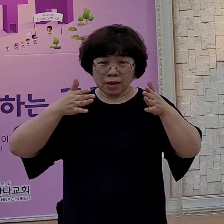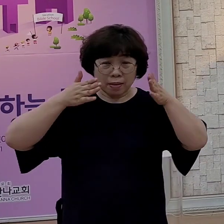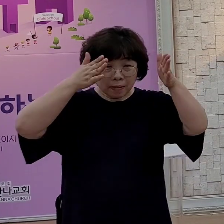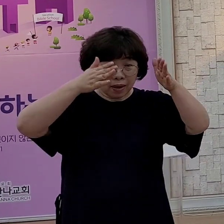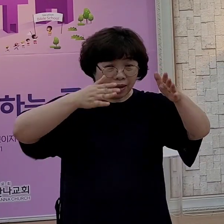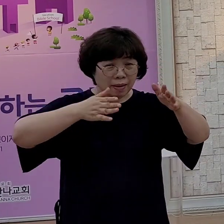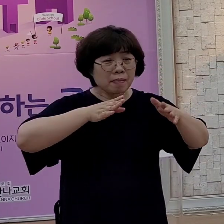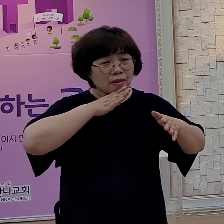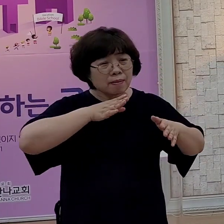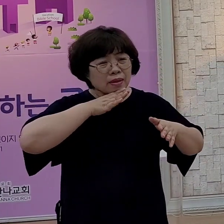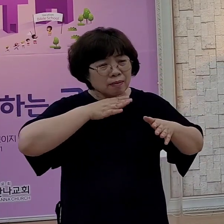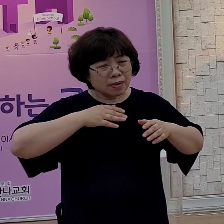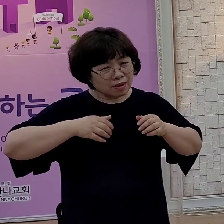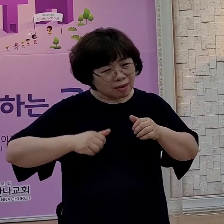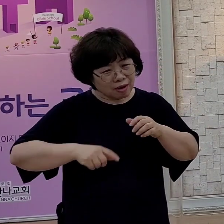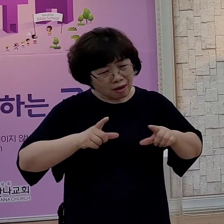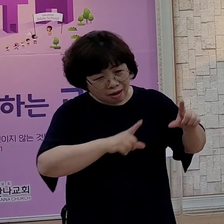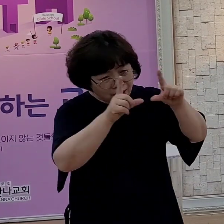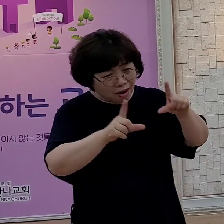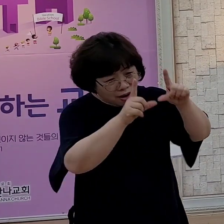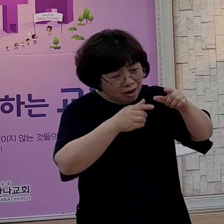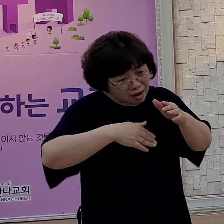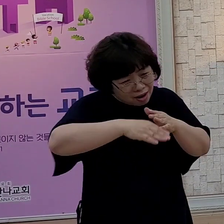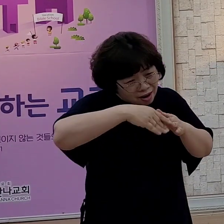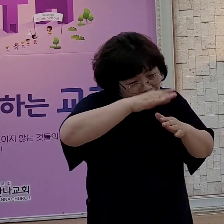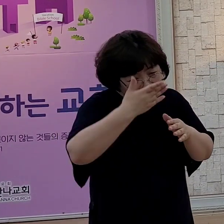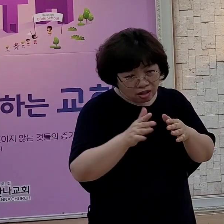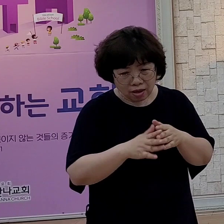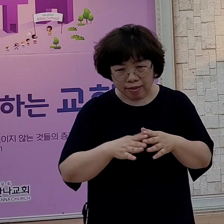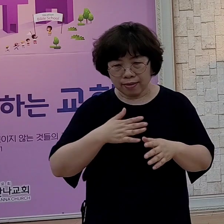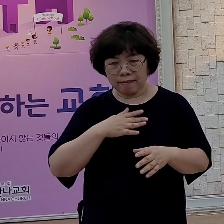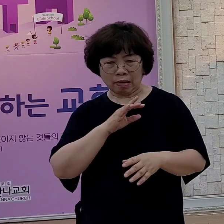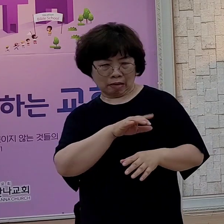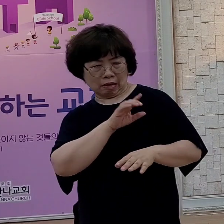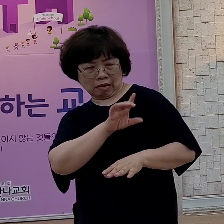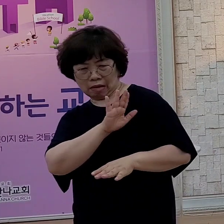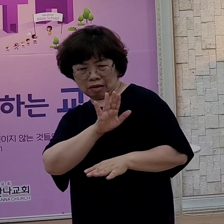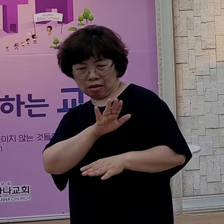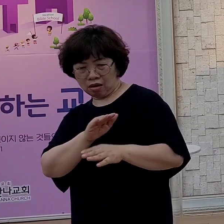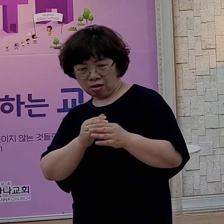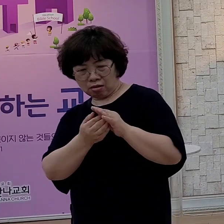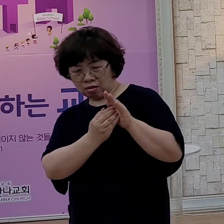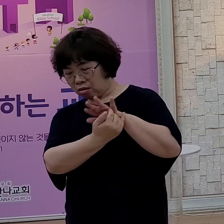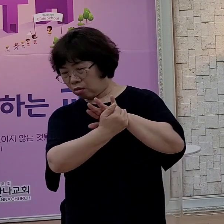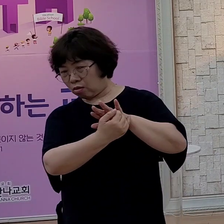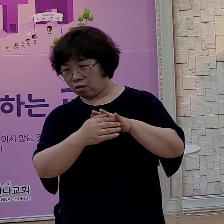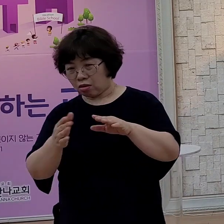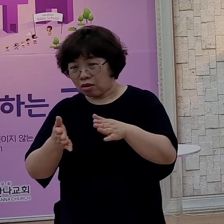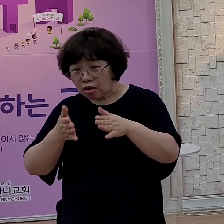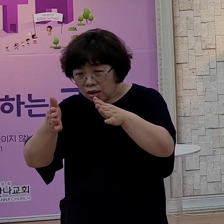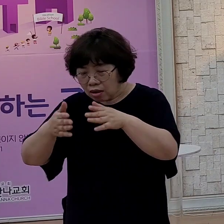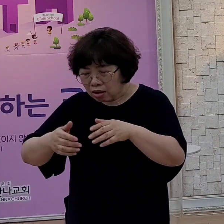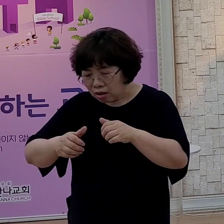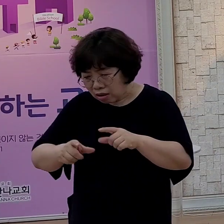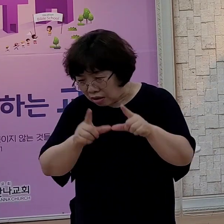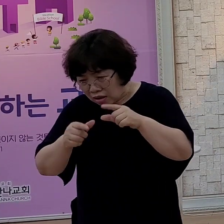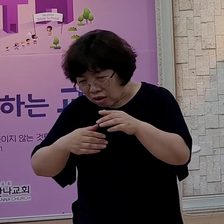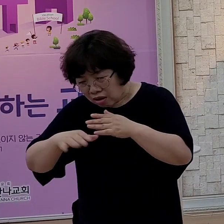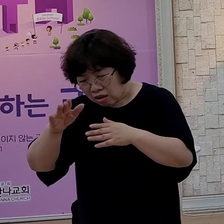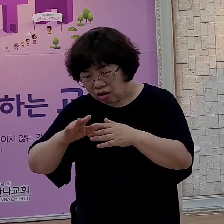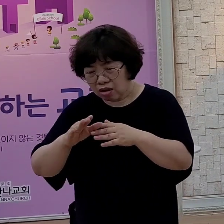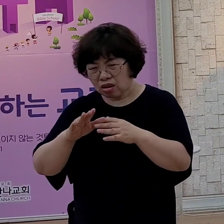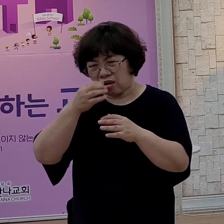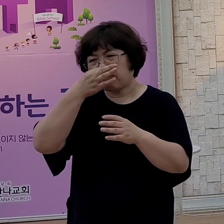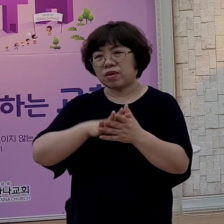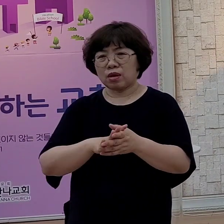여러분 이게 가능한 일입니까? 이게 쉬운 일이냐고요? 모든 사람들이 그 사람들을 미쳤다고 그래요. 모든 사람들이 그